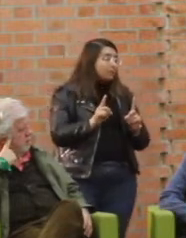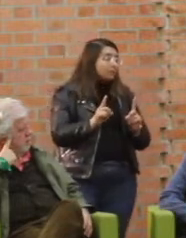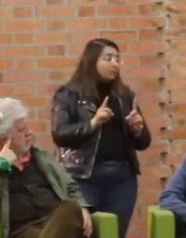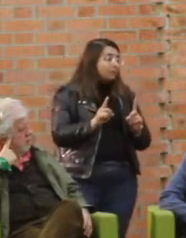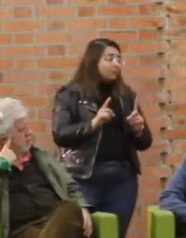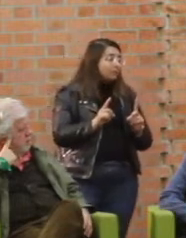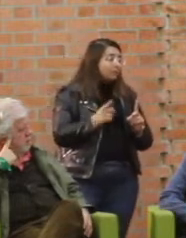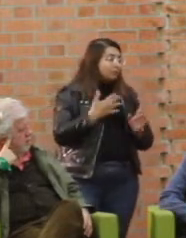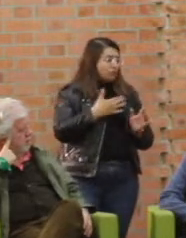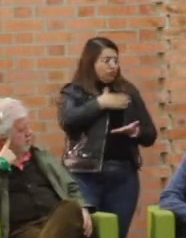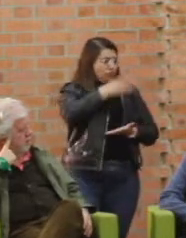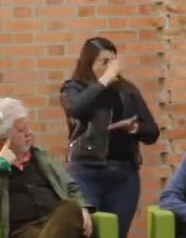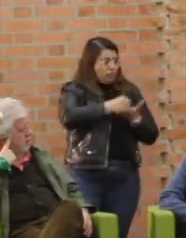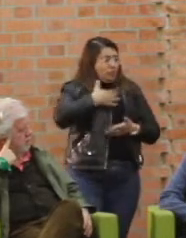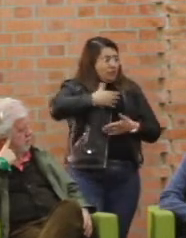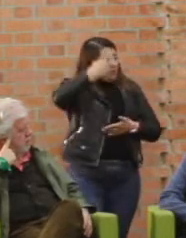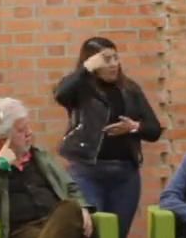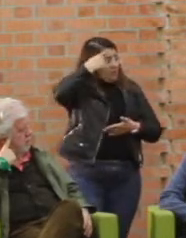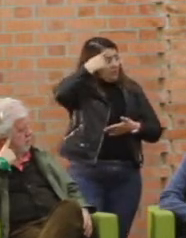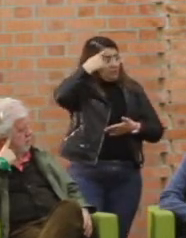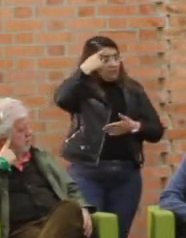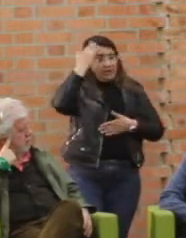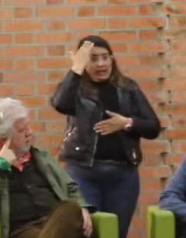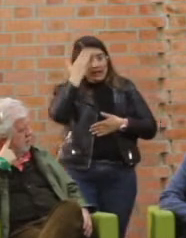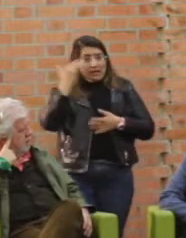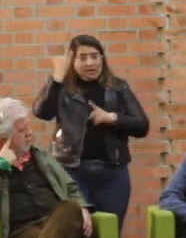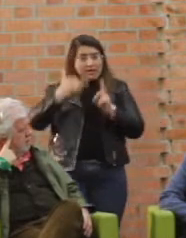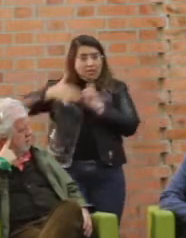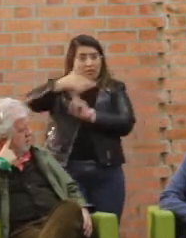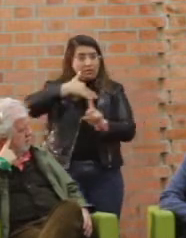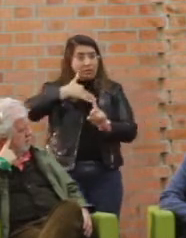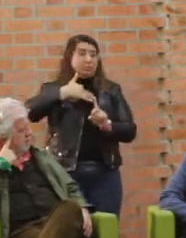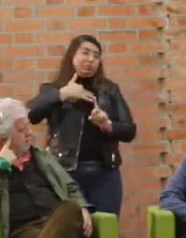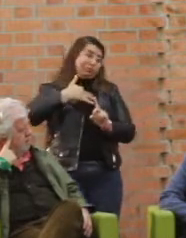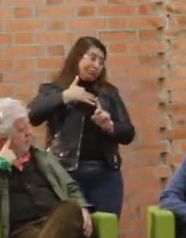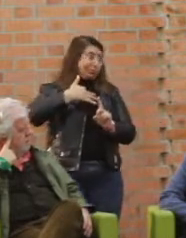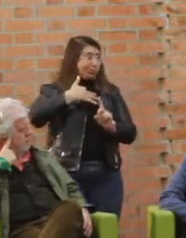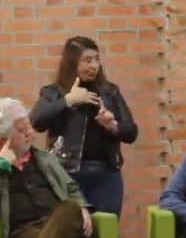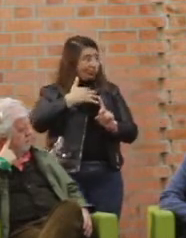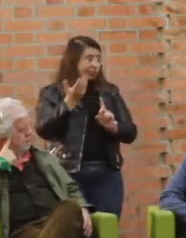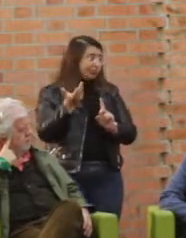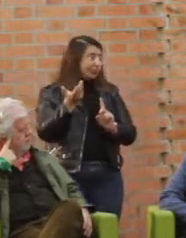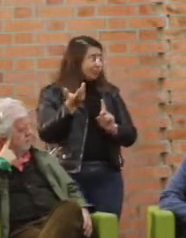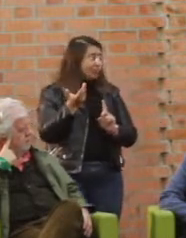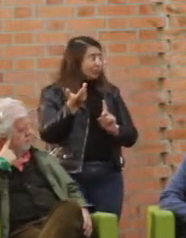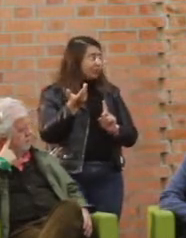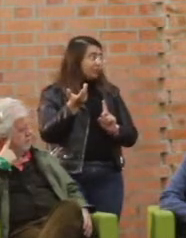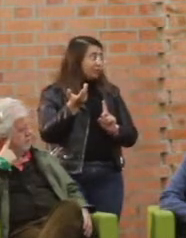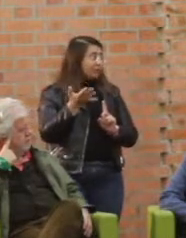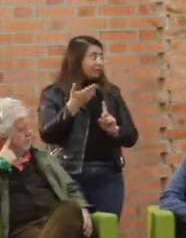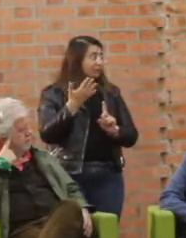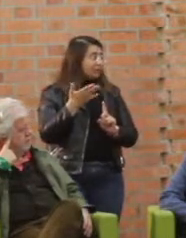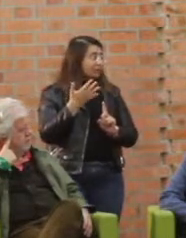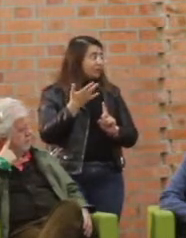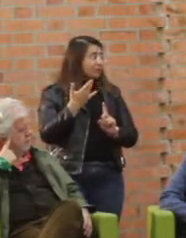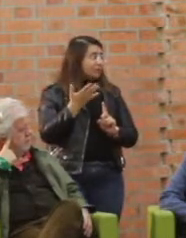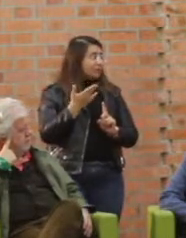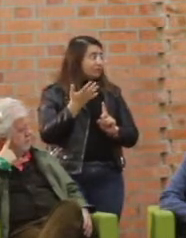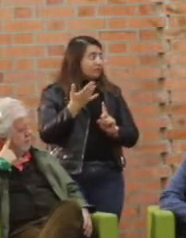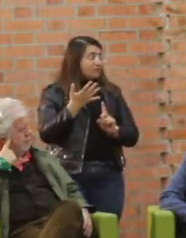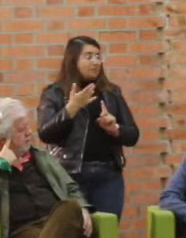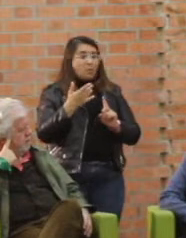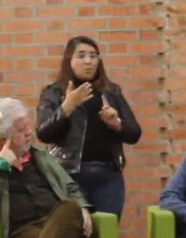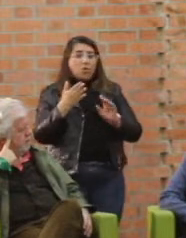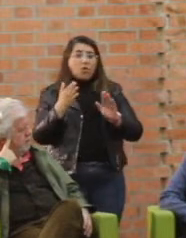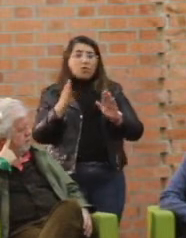pienso que desde el ámbito académico particularmente creo que sí hay bueno como esa tensión